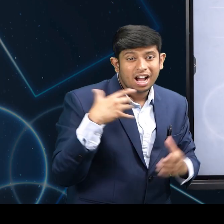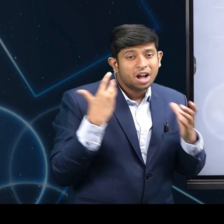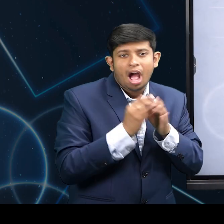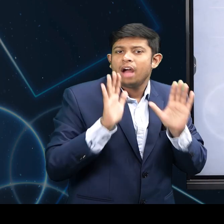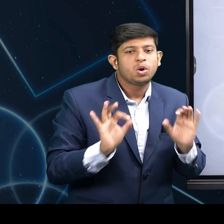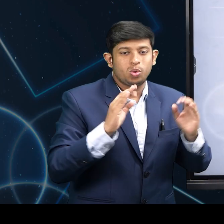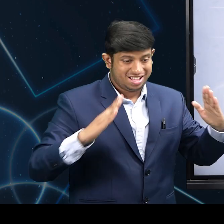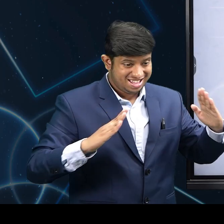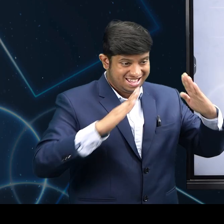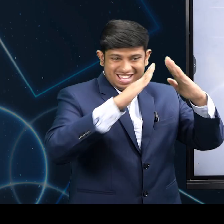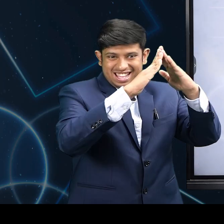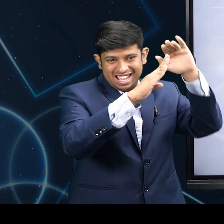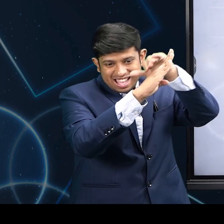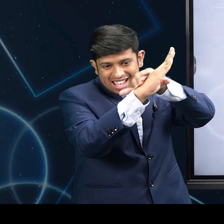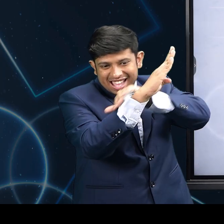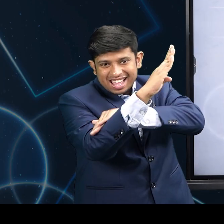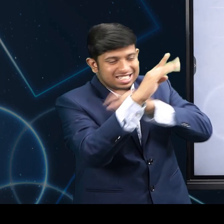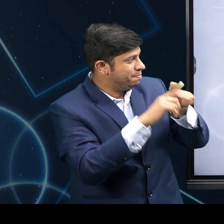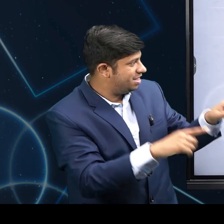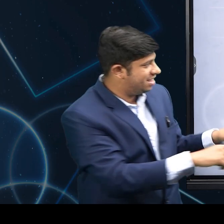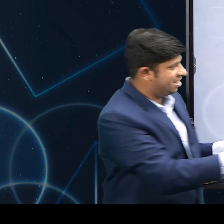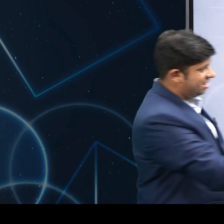ಆದ್ರೆ ನಮಗೆ ಓರೆಯಾದ ಎತ್ತರವಿಲ್ಲ.